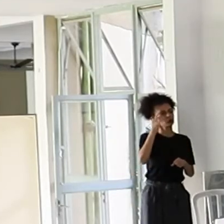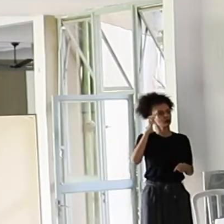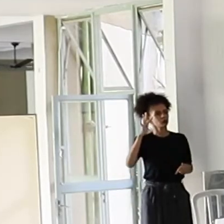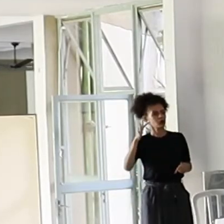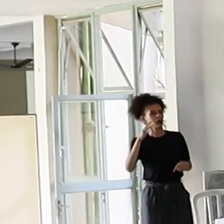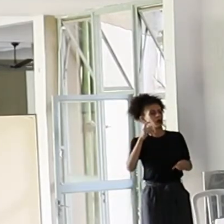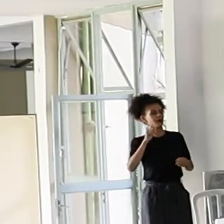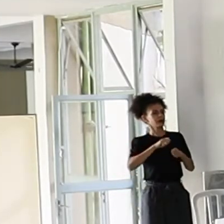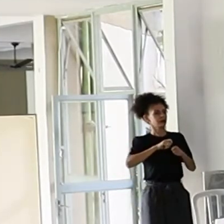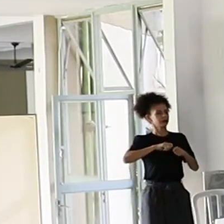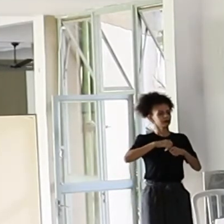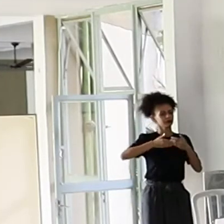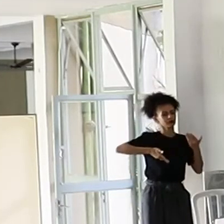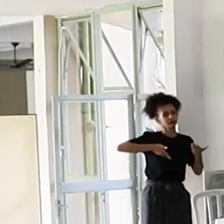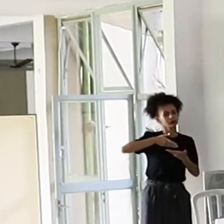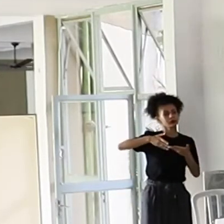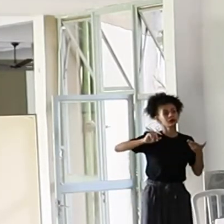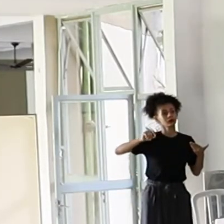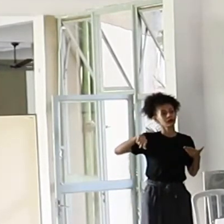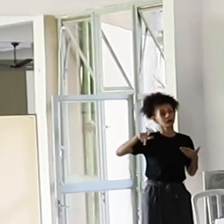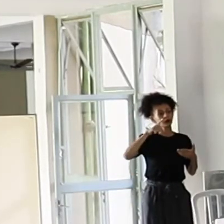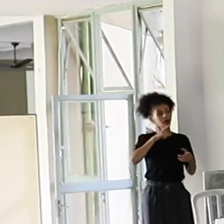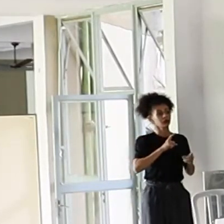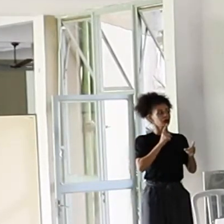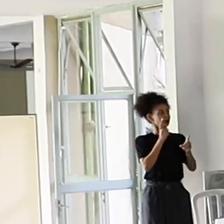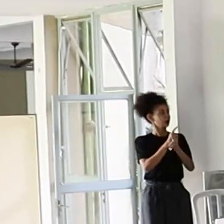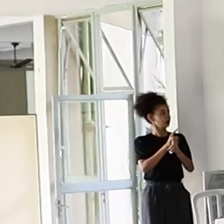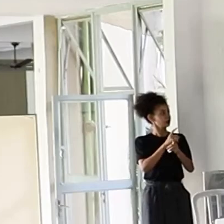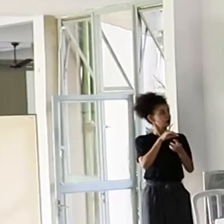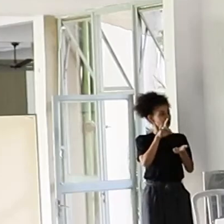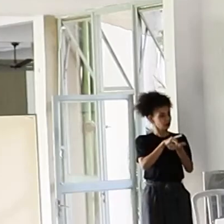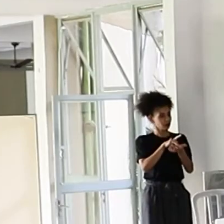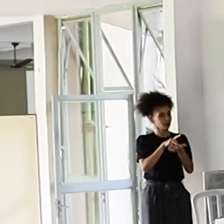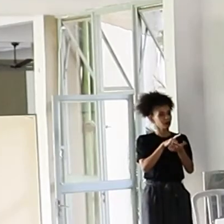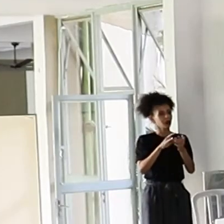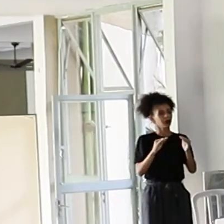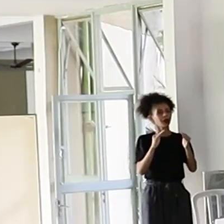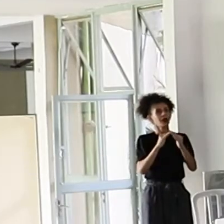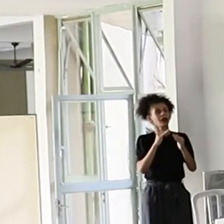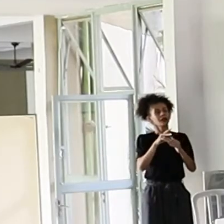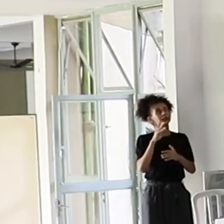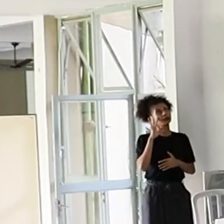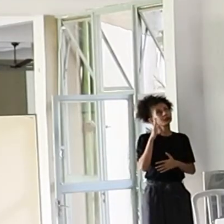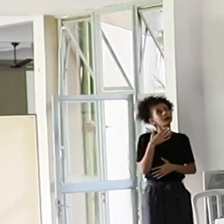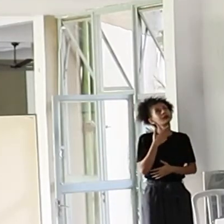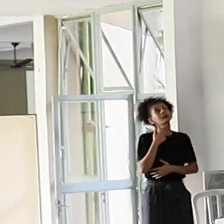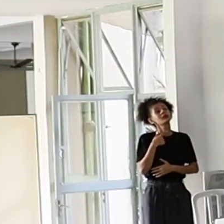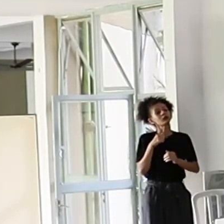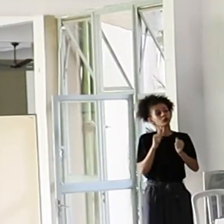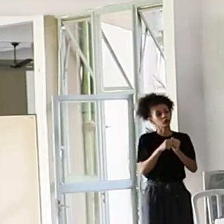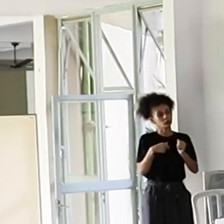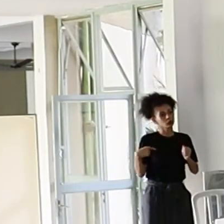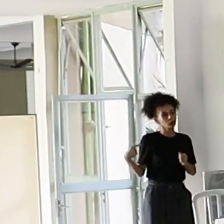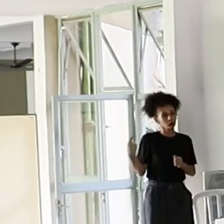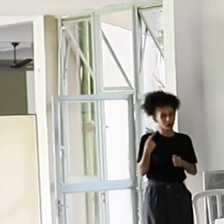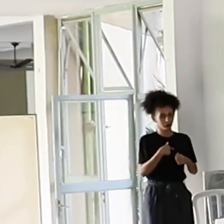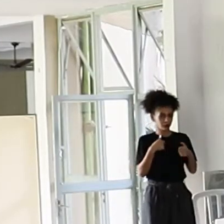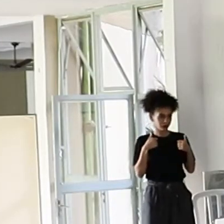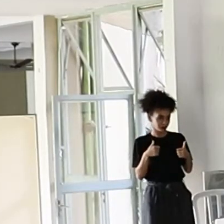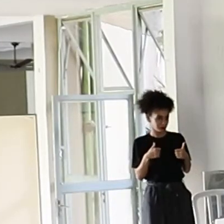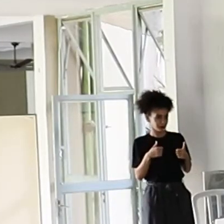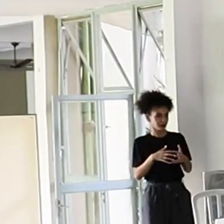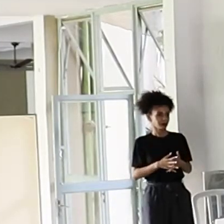sonhos realizando sonhos para que você tem realmente o imóvel dos Sonhos de vocês junto conosco